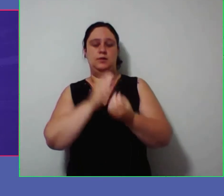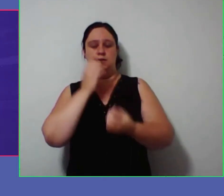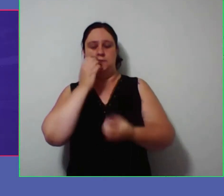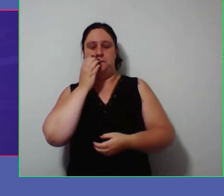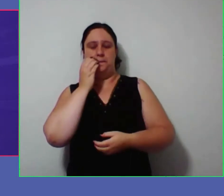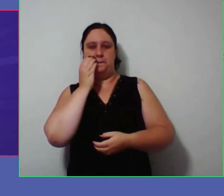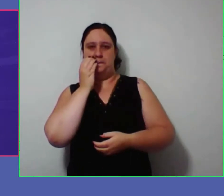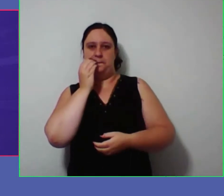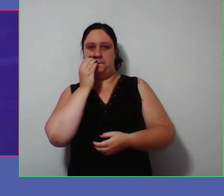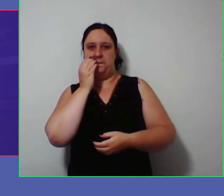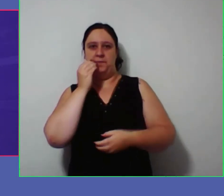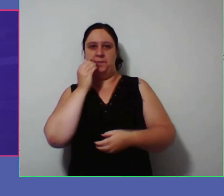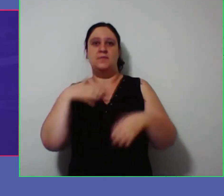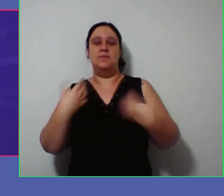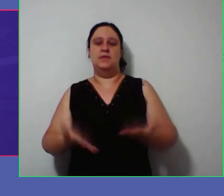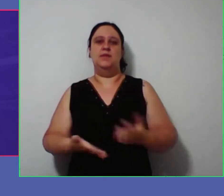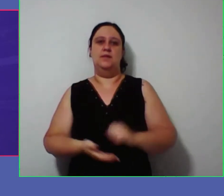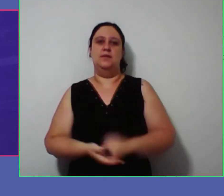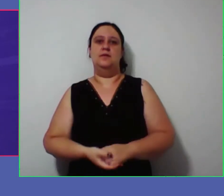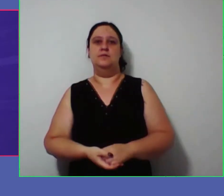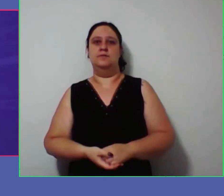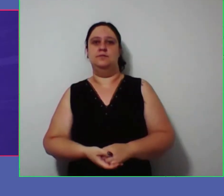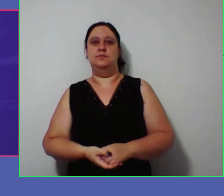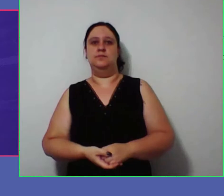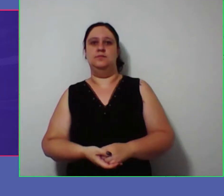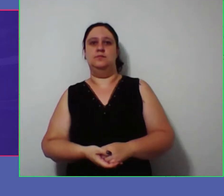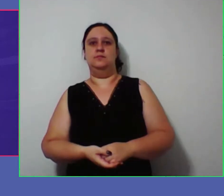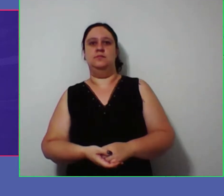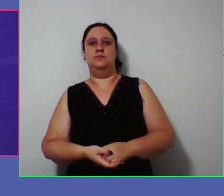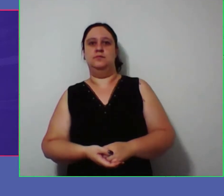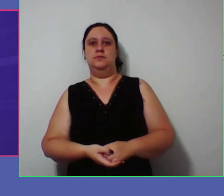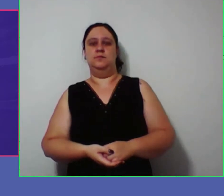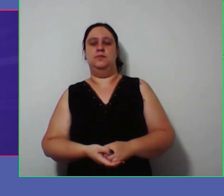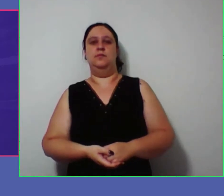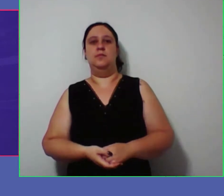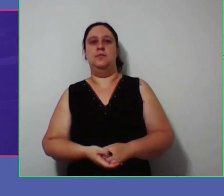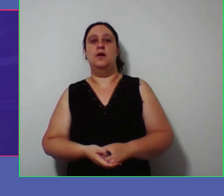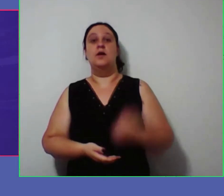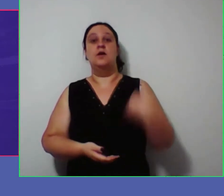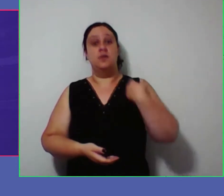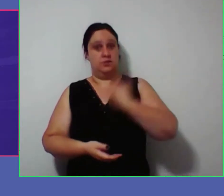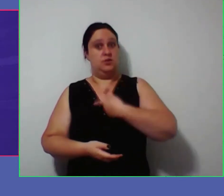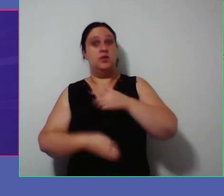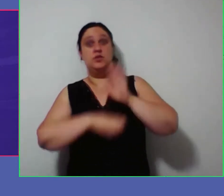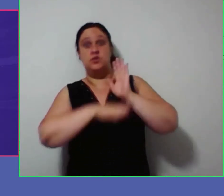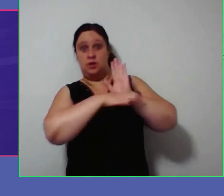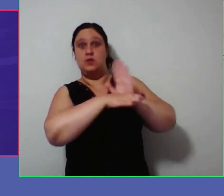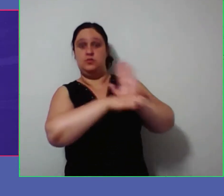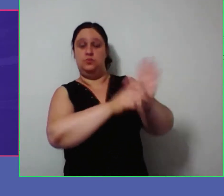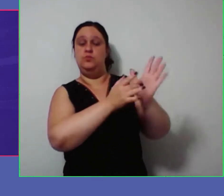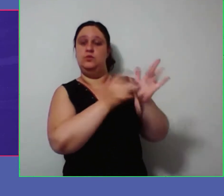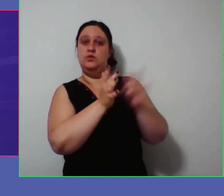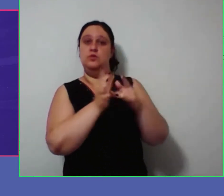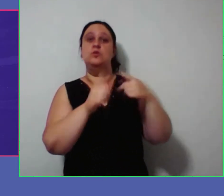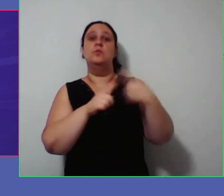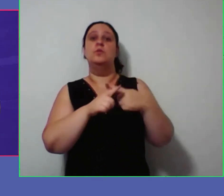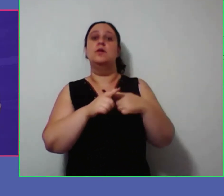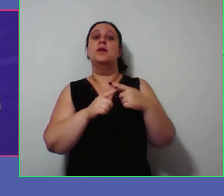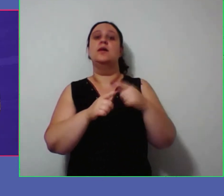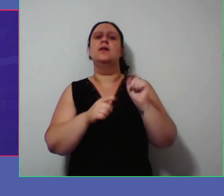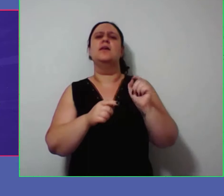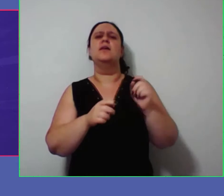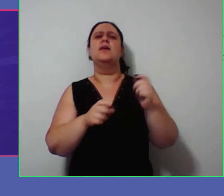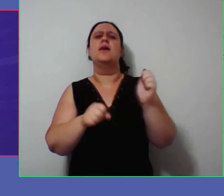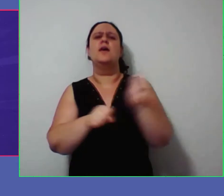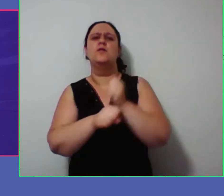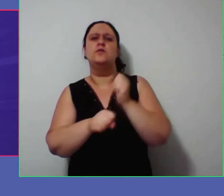dos membros do corpo, nós cooperamos com ele, porque ele vai edificar a igreja. E ele